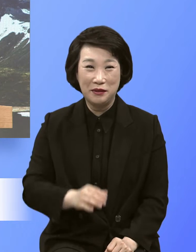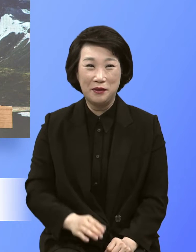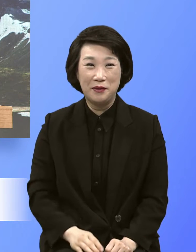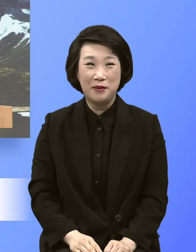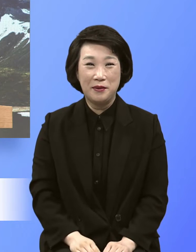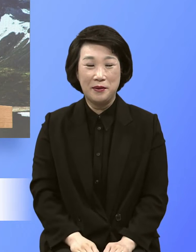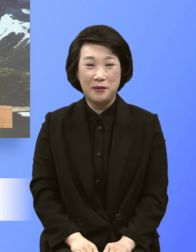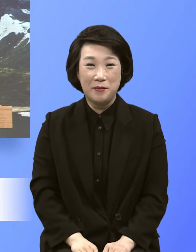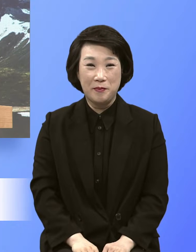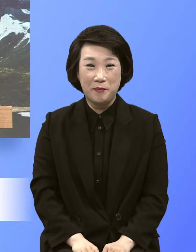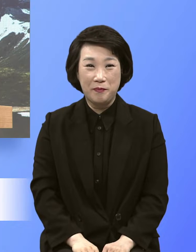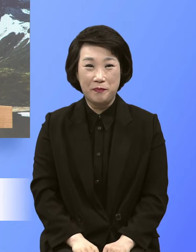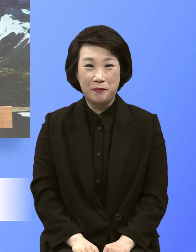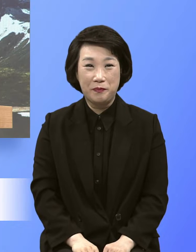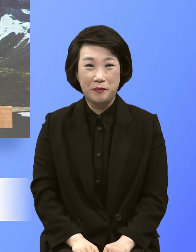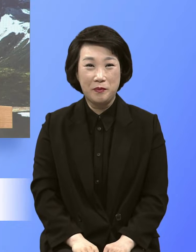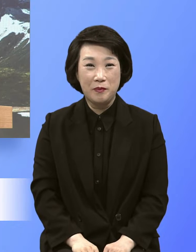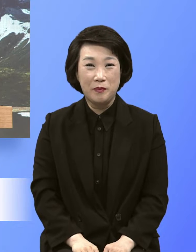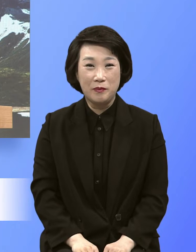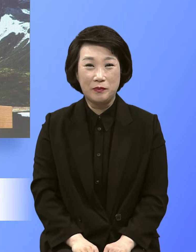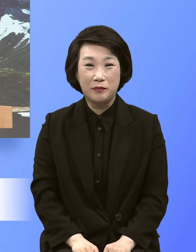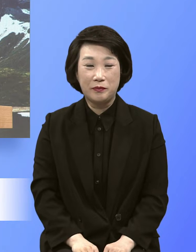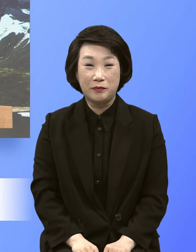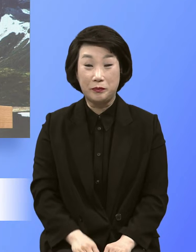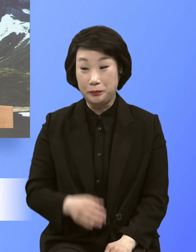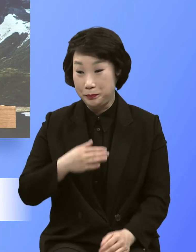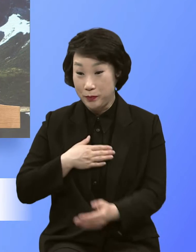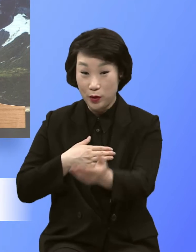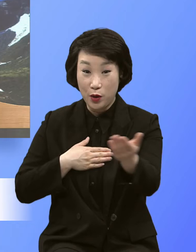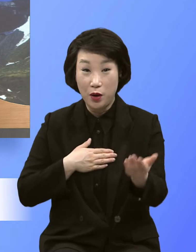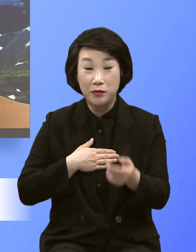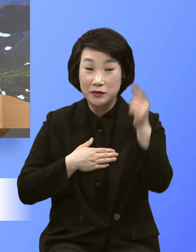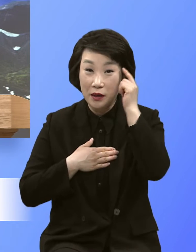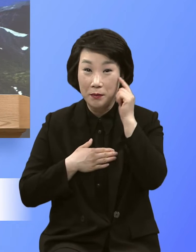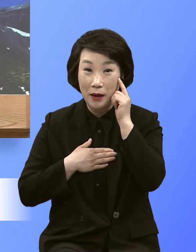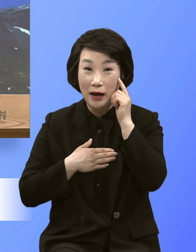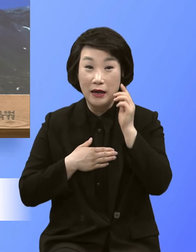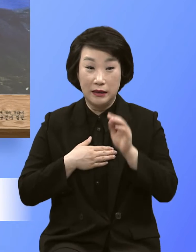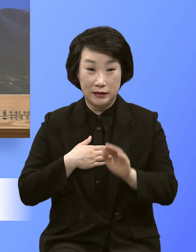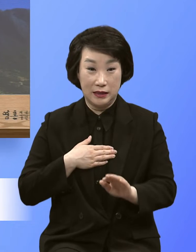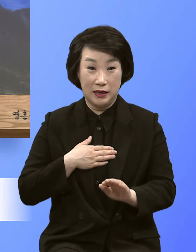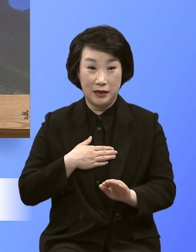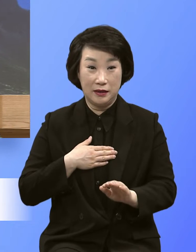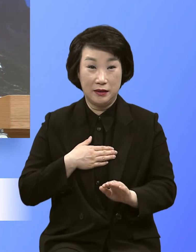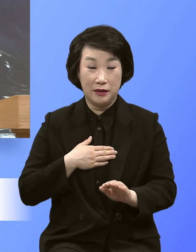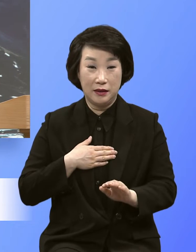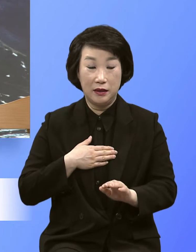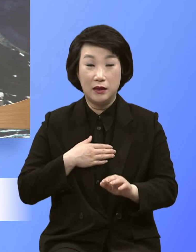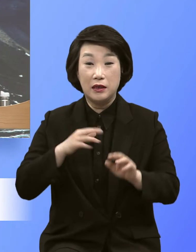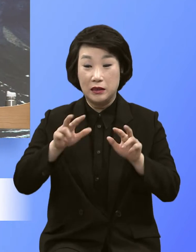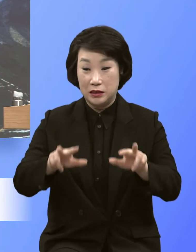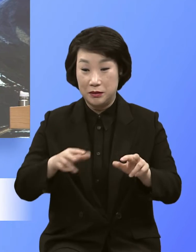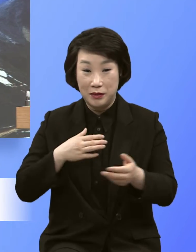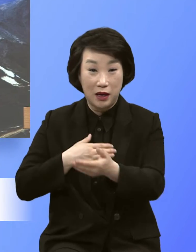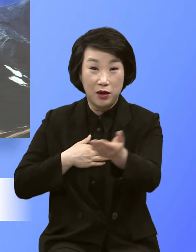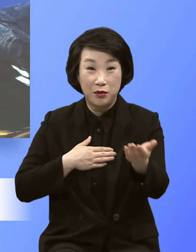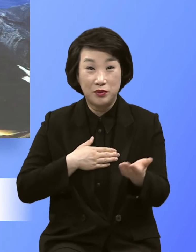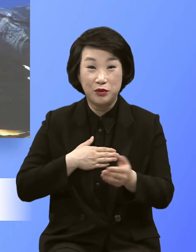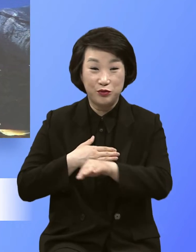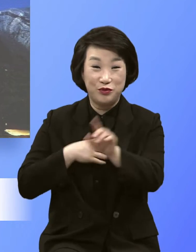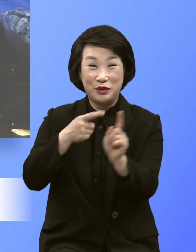라고 생각할 때 여러분 잘 보세요. 지금 여러분 우리